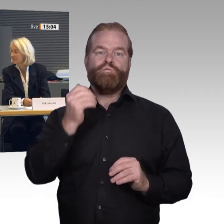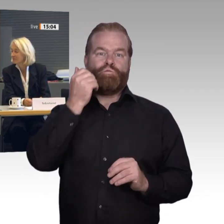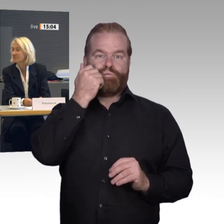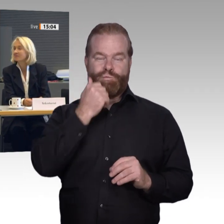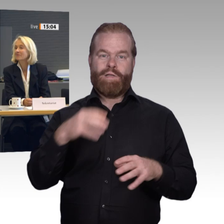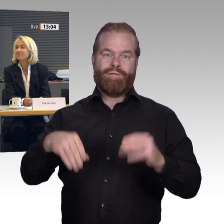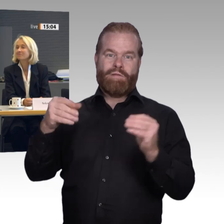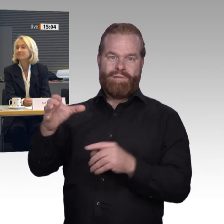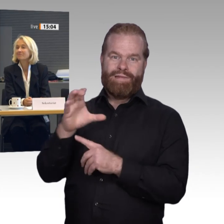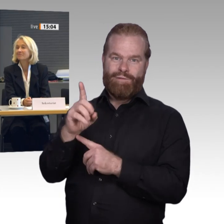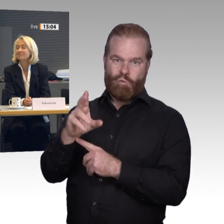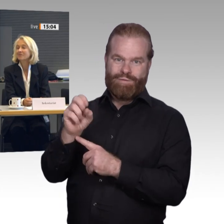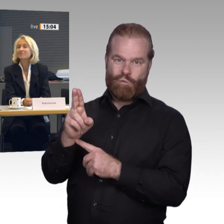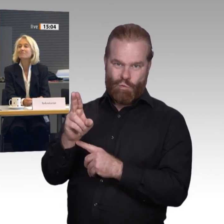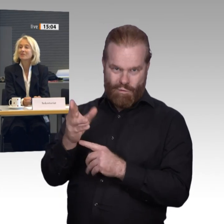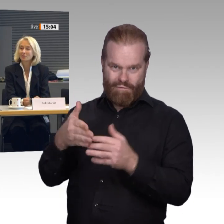Herr Wilfried Oellers.